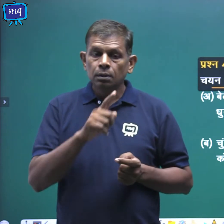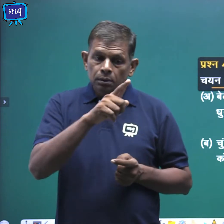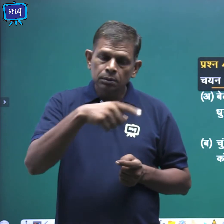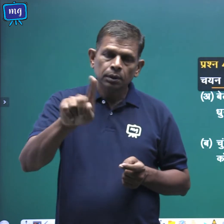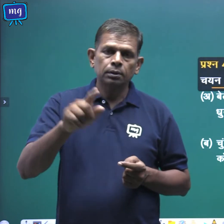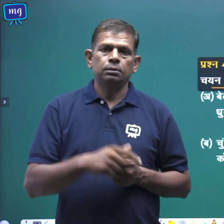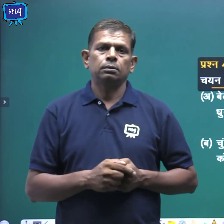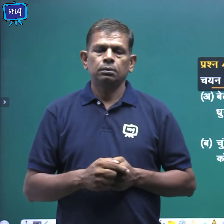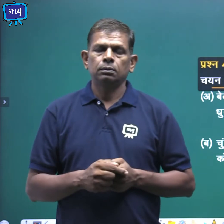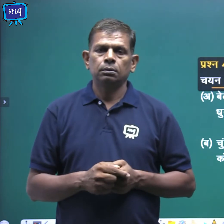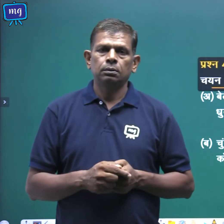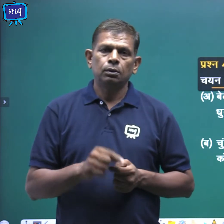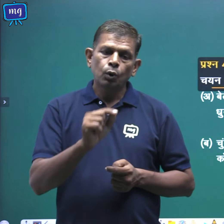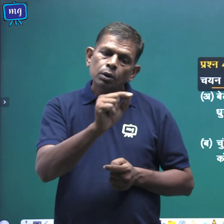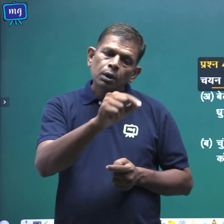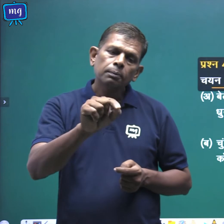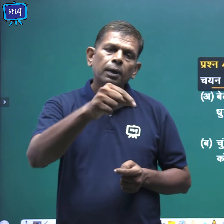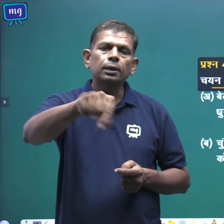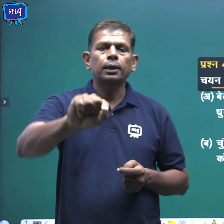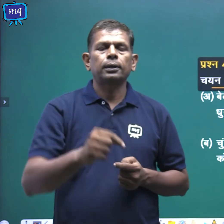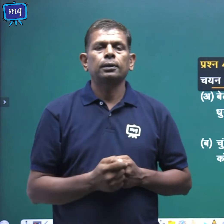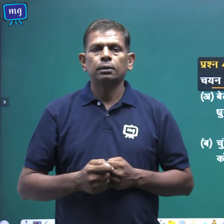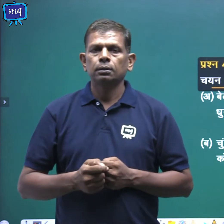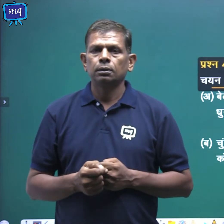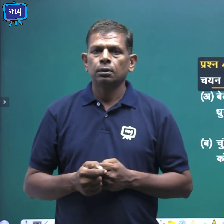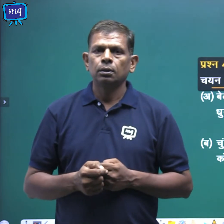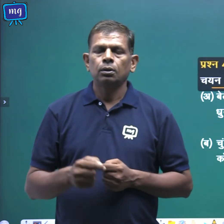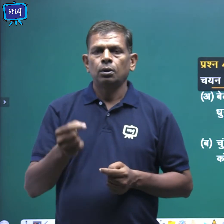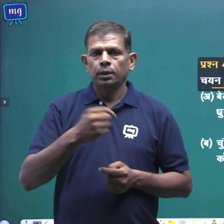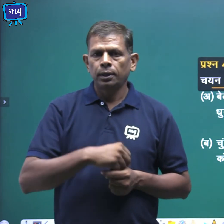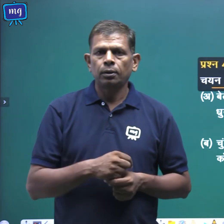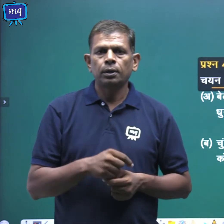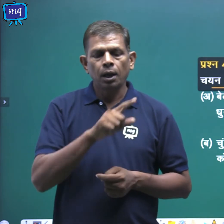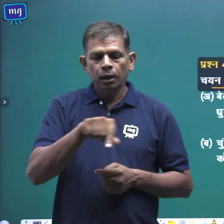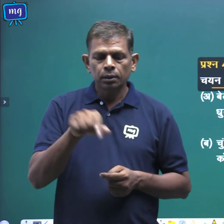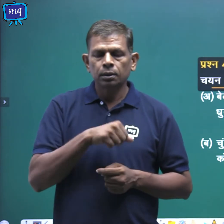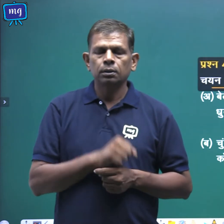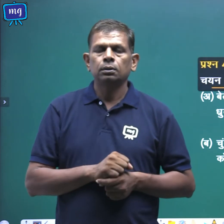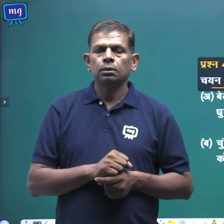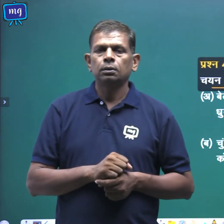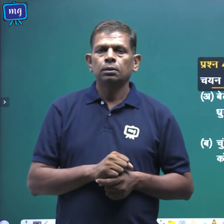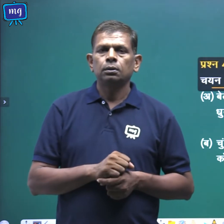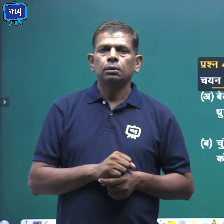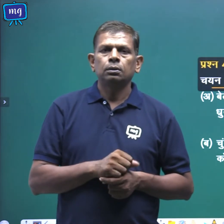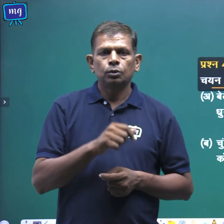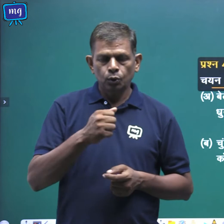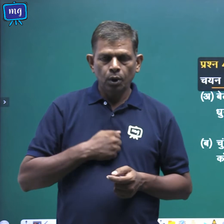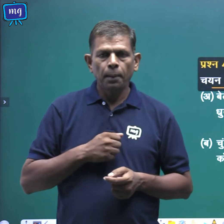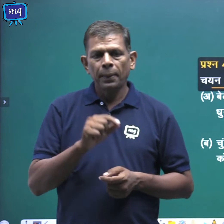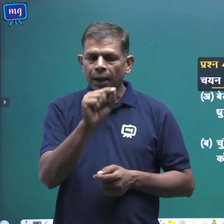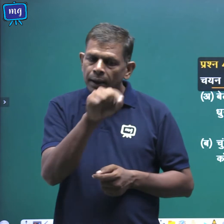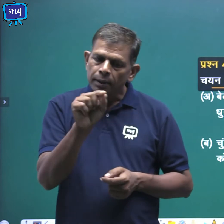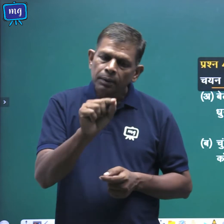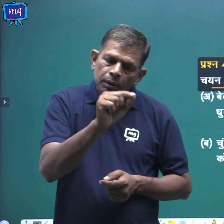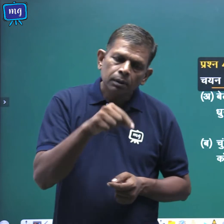सही है तो सत्य पर निशान लगाएंगे, और अगर ये गलत है तो हम